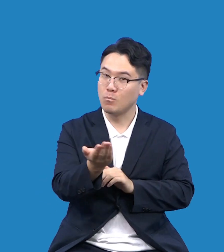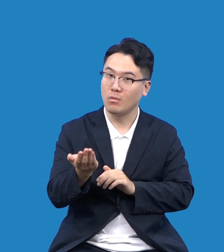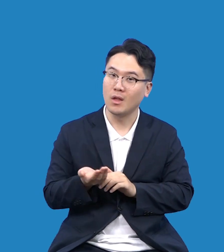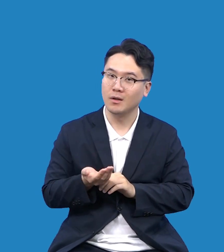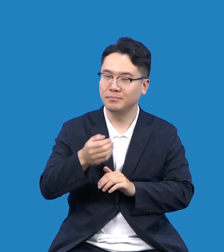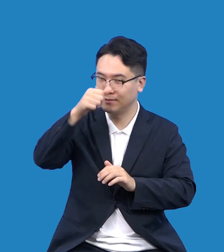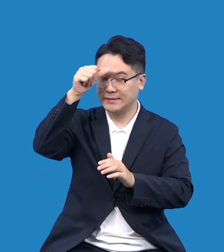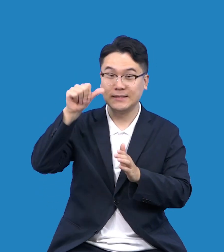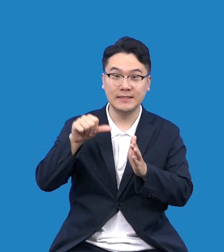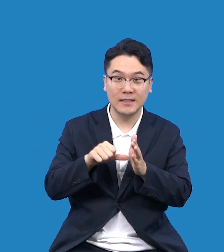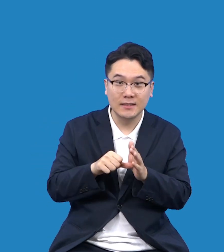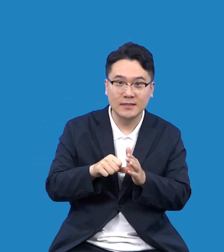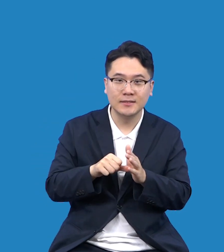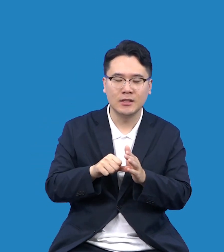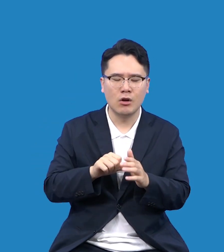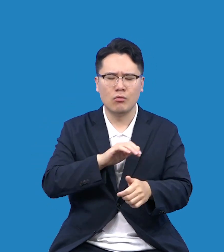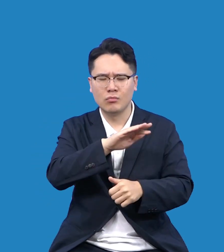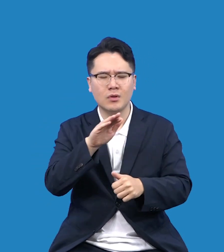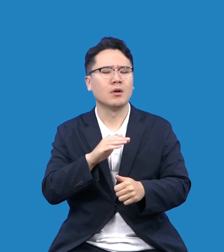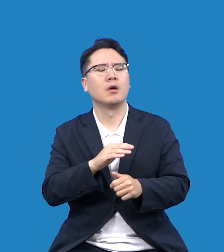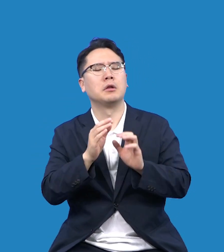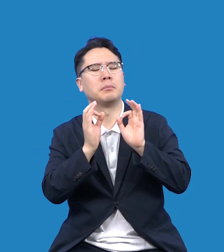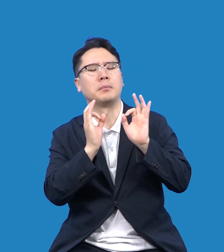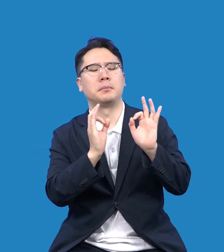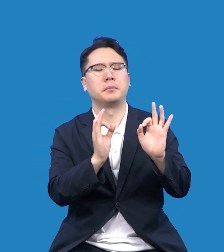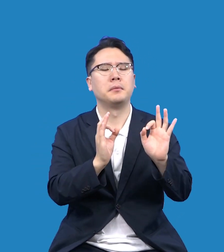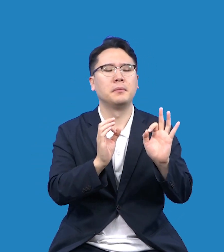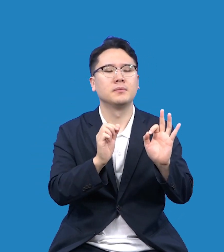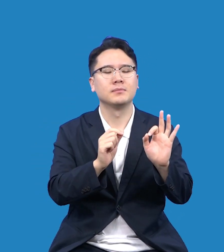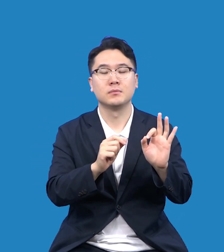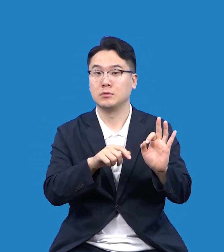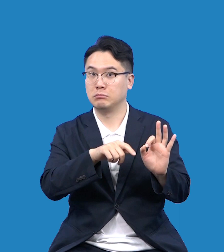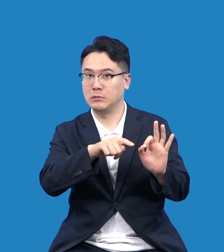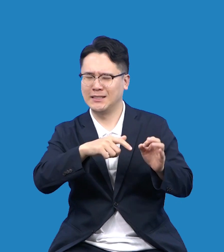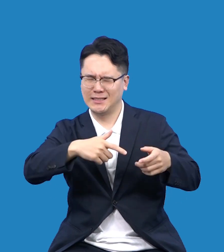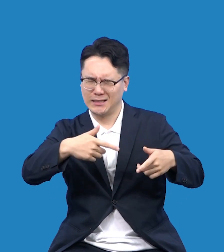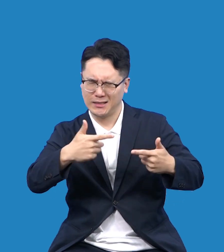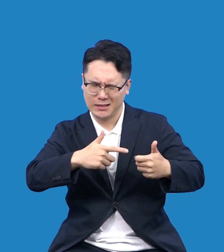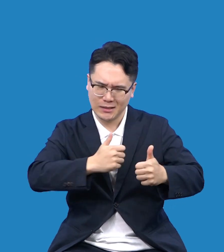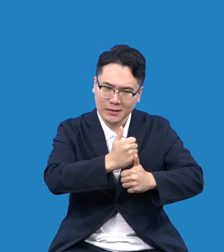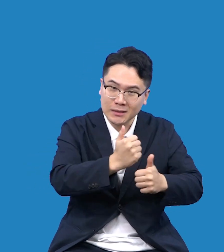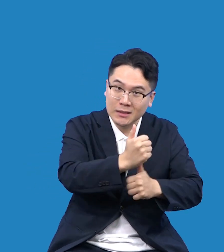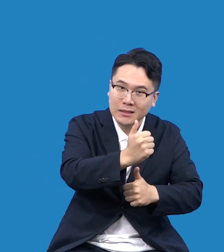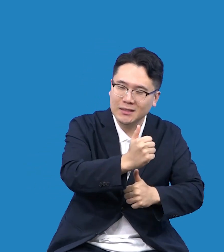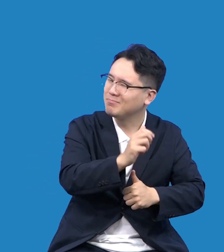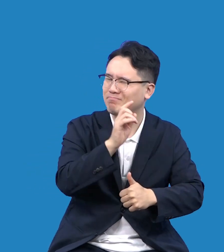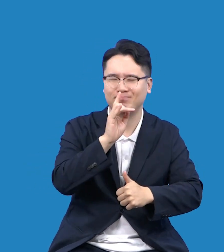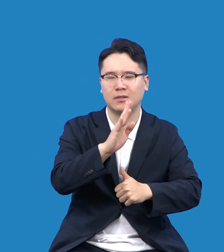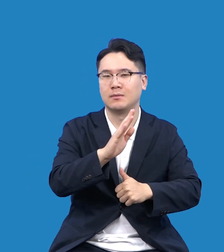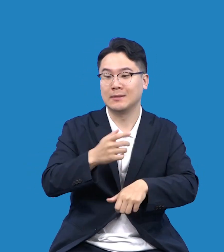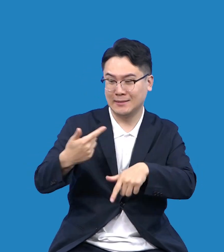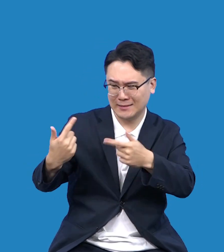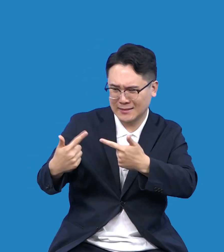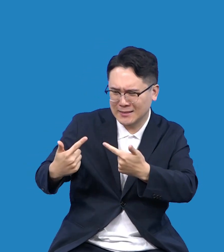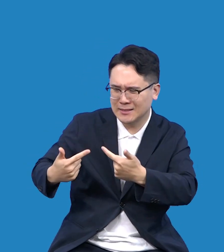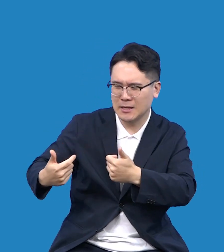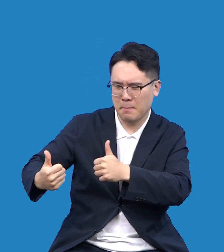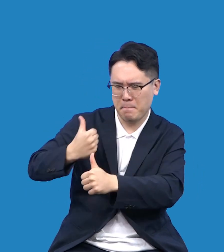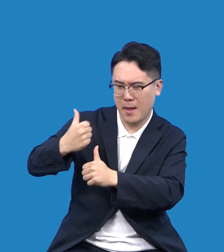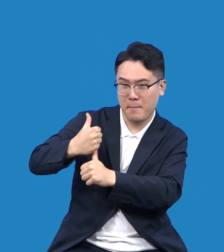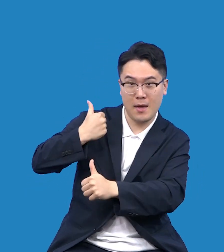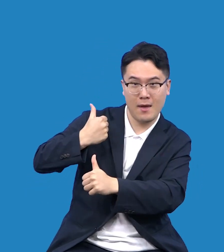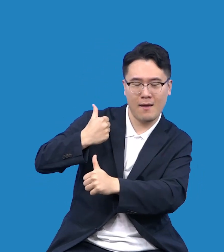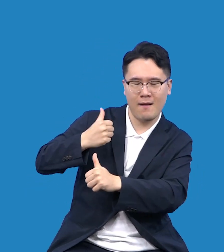객관적으로 관찰하면 인생은 늘 승리하는 인생일 수도 없고 늘 패배하는 인생일 수도 없습니다.